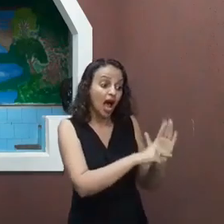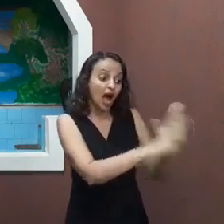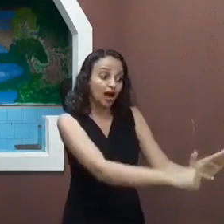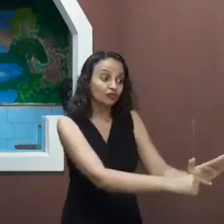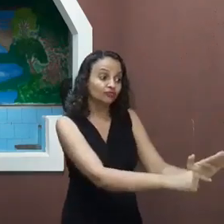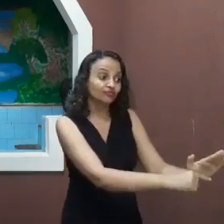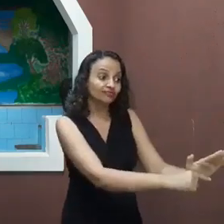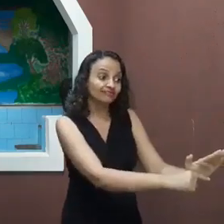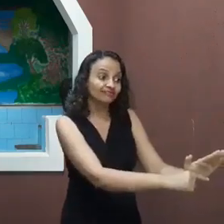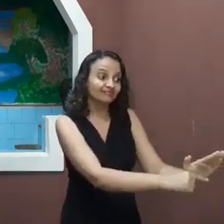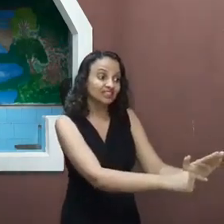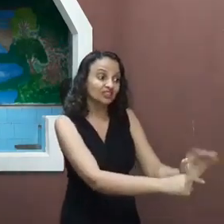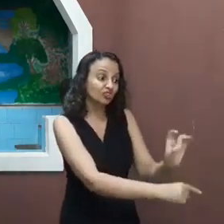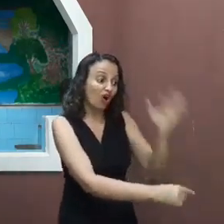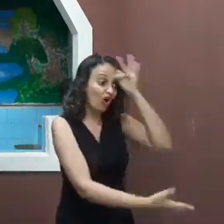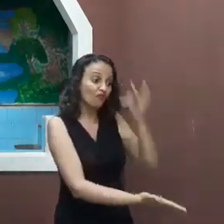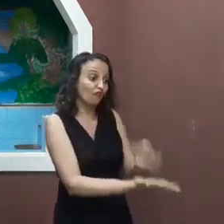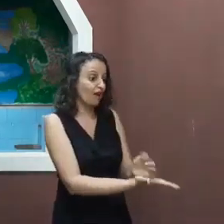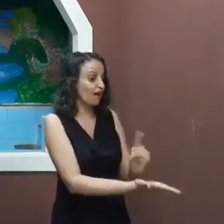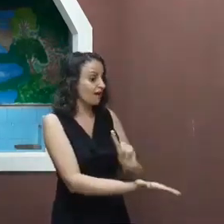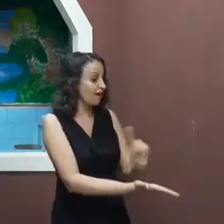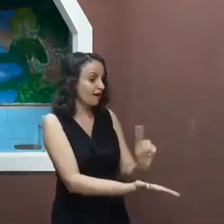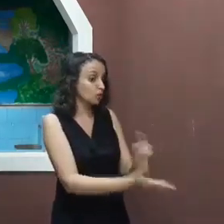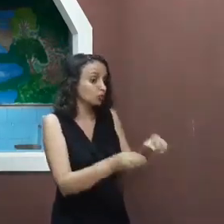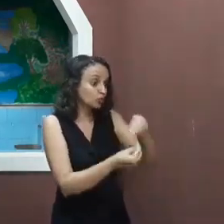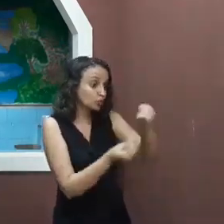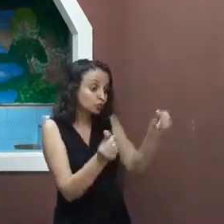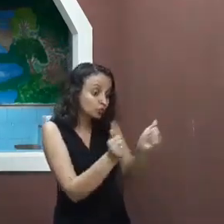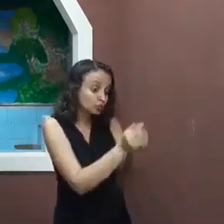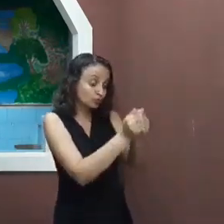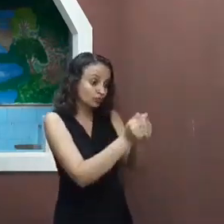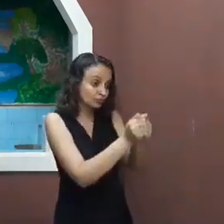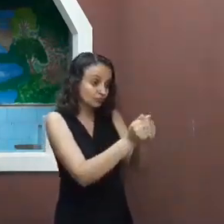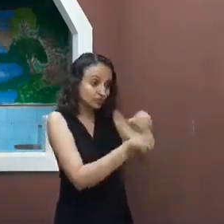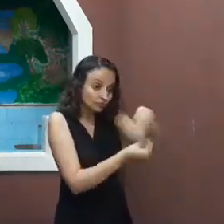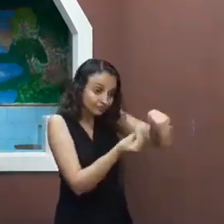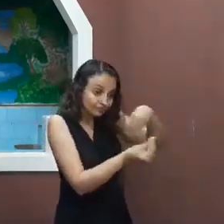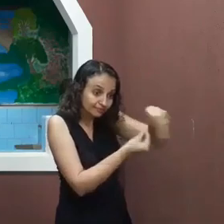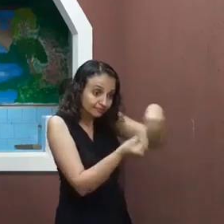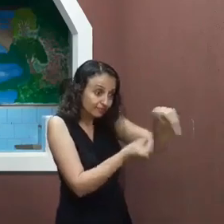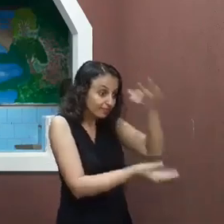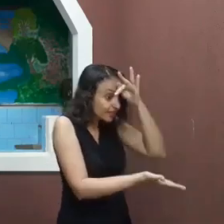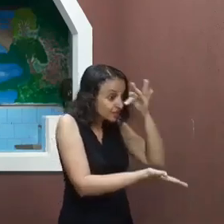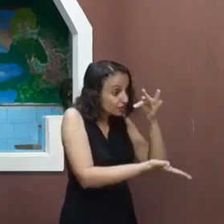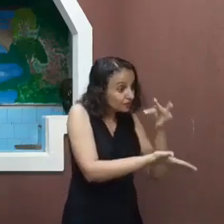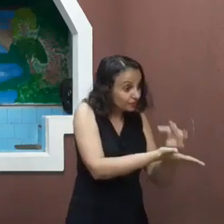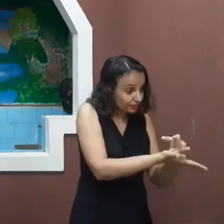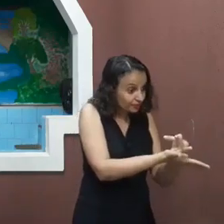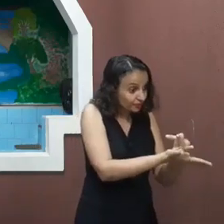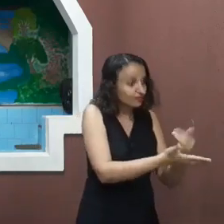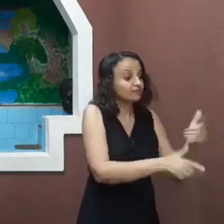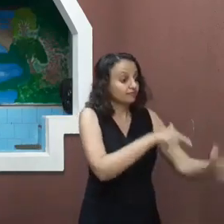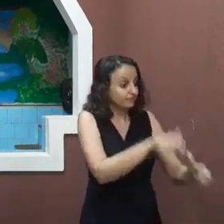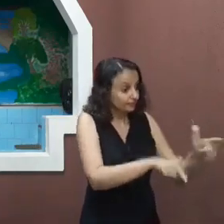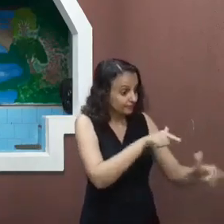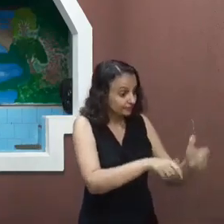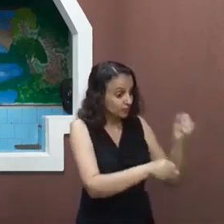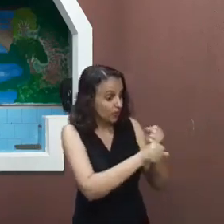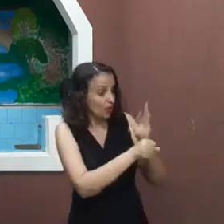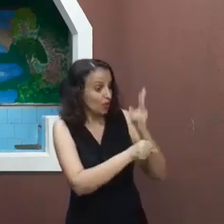É natural do salvo ter boas obras em Cristo Jesus. Amém?